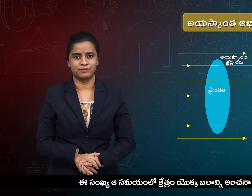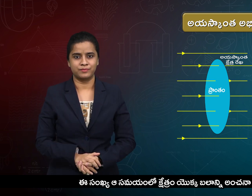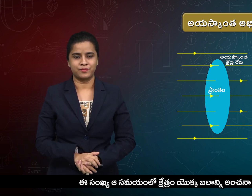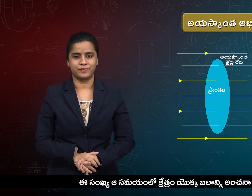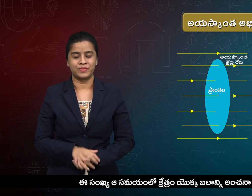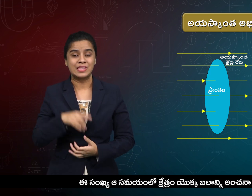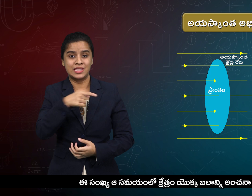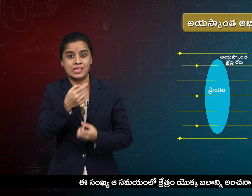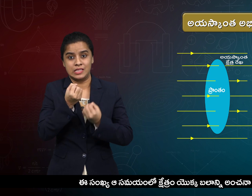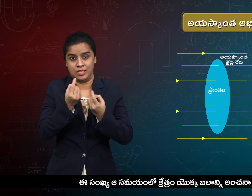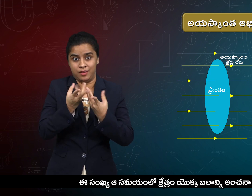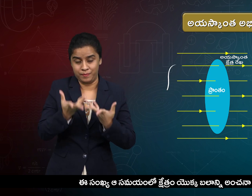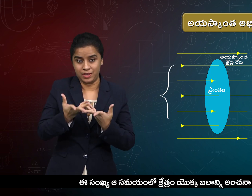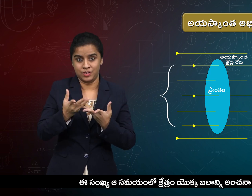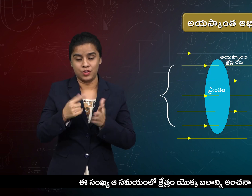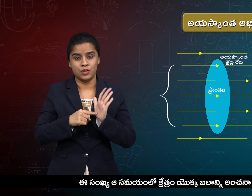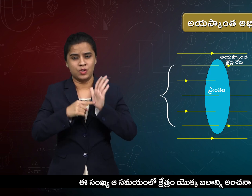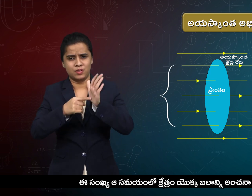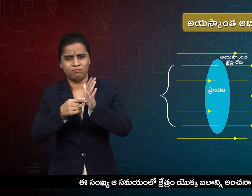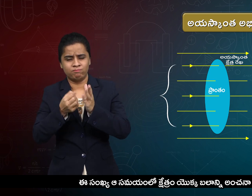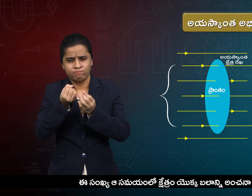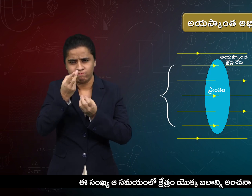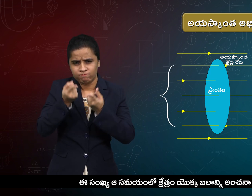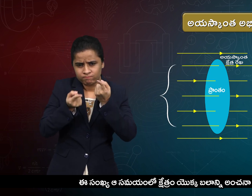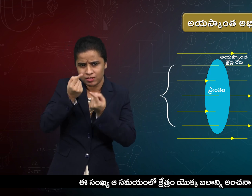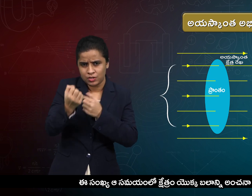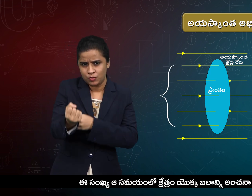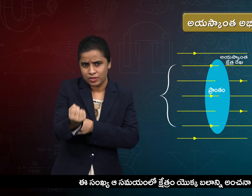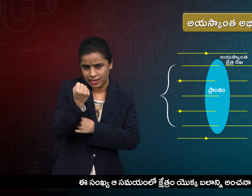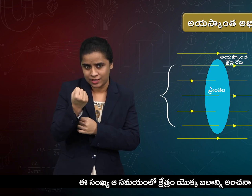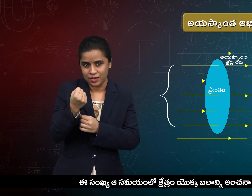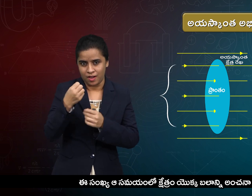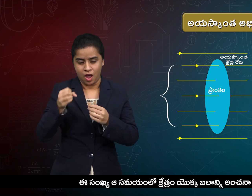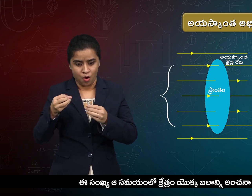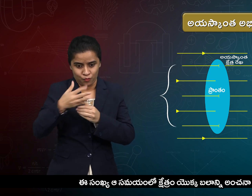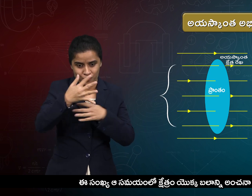ఈ సంఖ్య ఆ సమయంలో క్షేత్రం యొక్క బలాన్ని అంచనా వేస్తుంది.